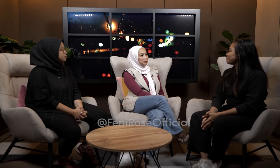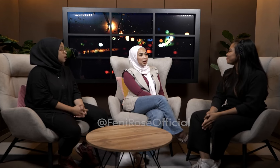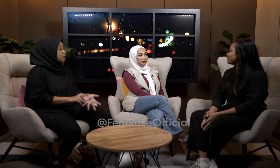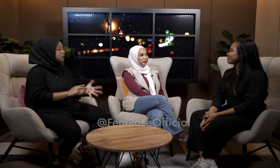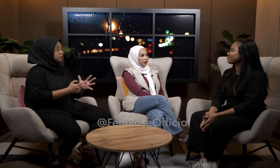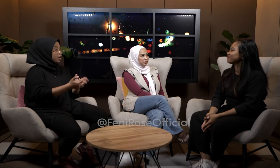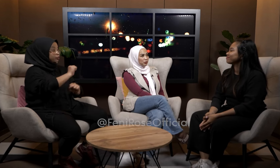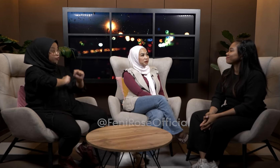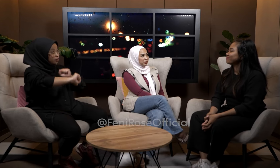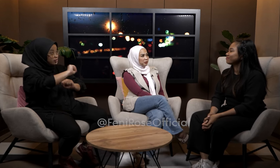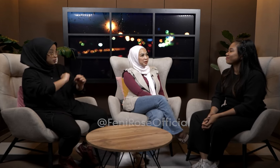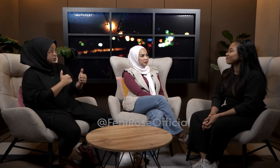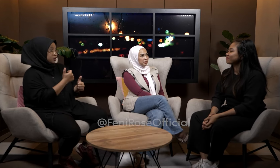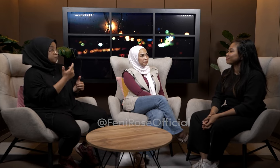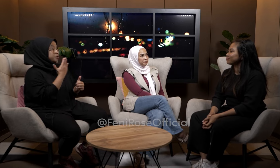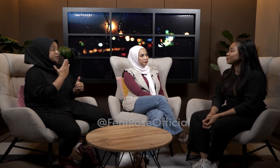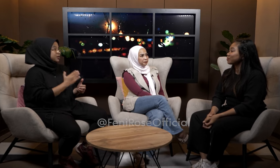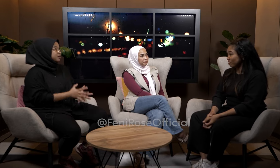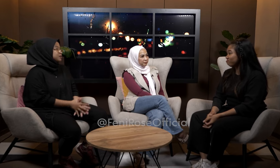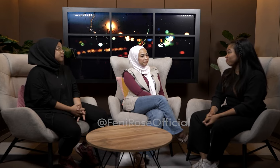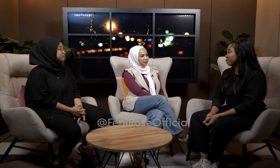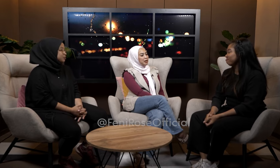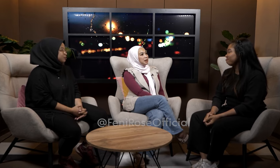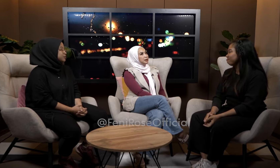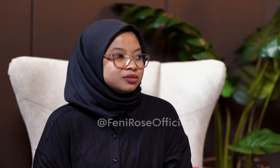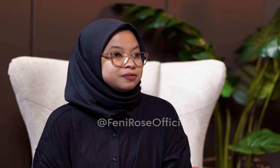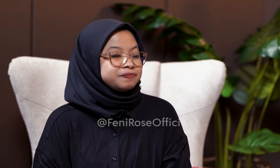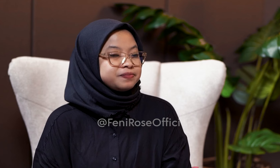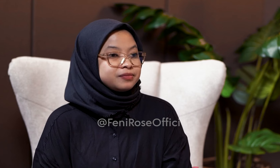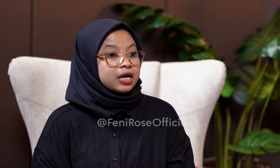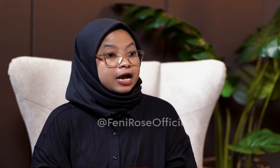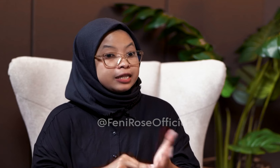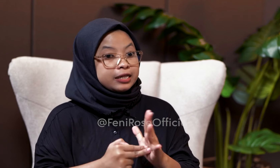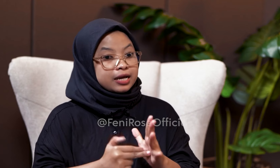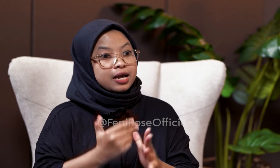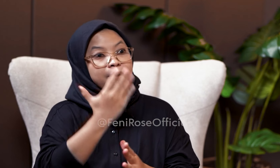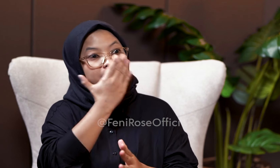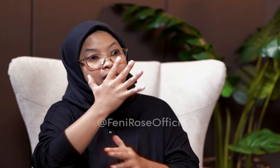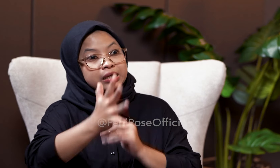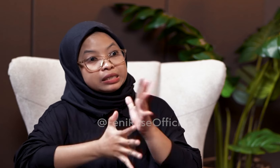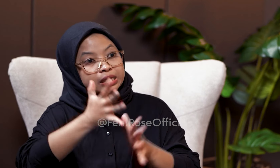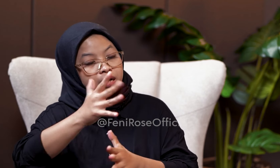beraktivitas juga seperti biasa jadi kamu belajar bahasa isyarat dari